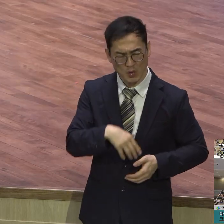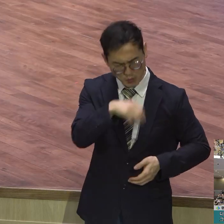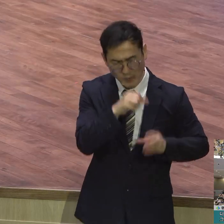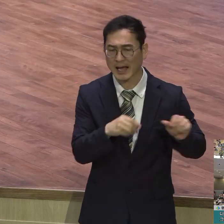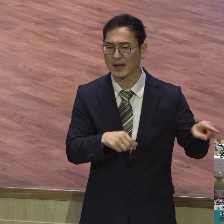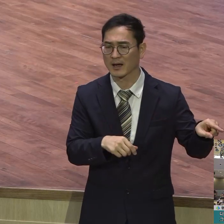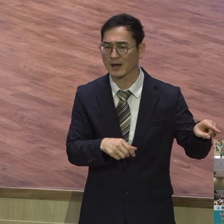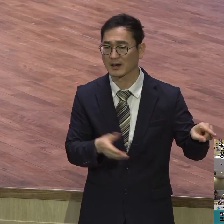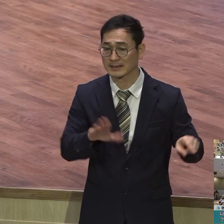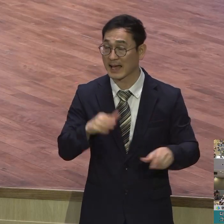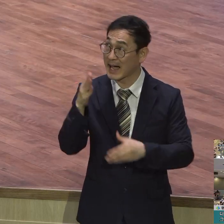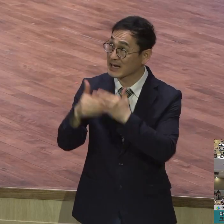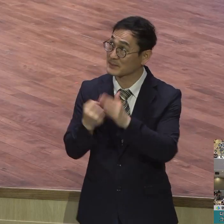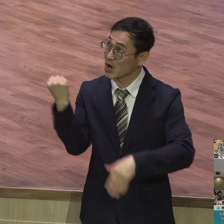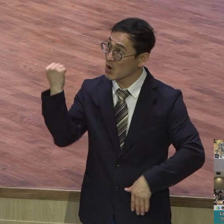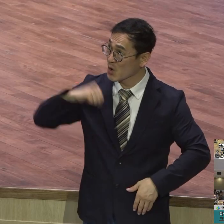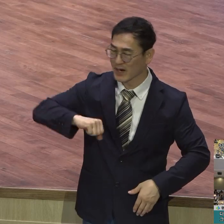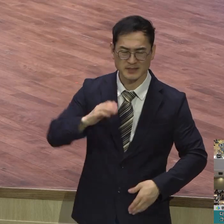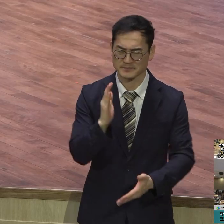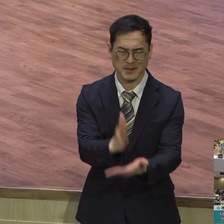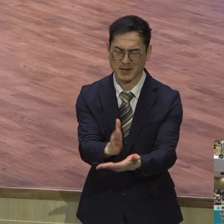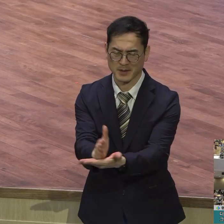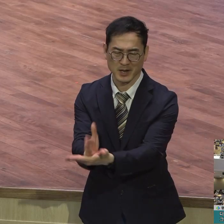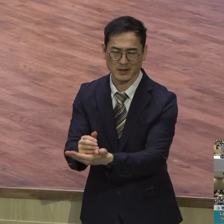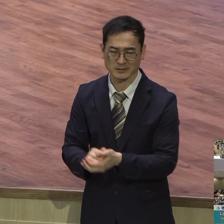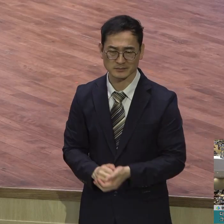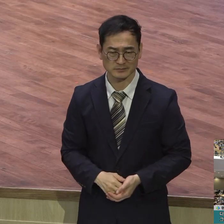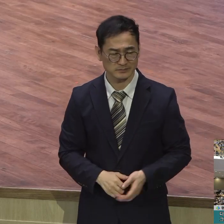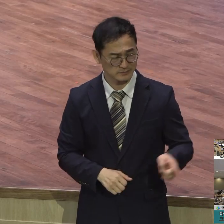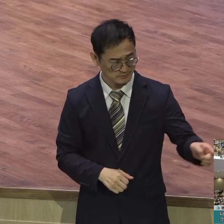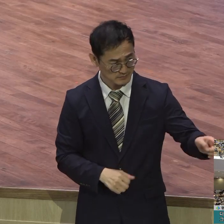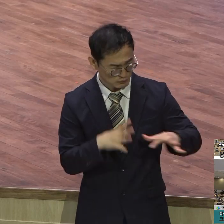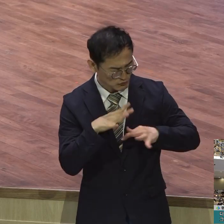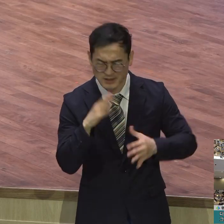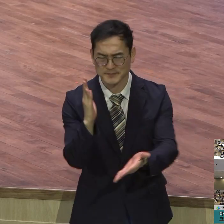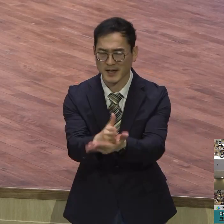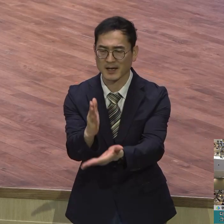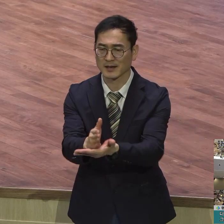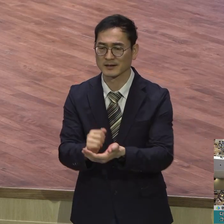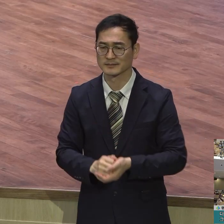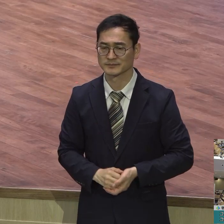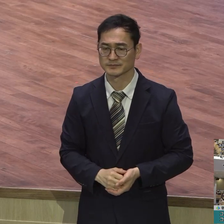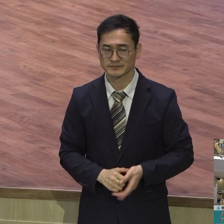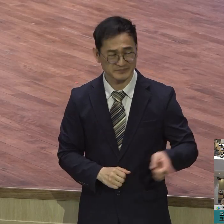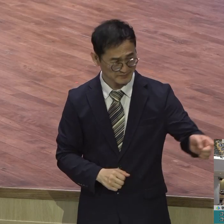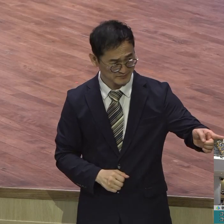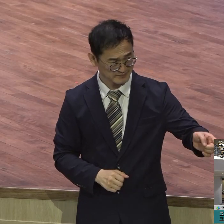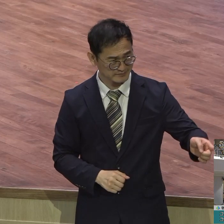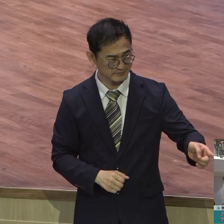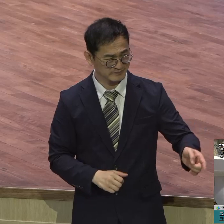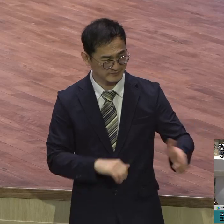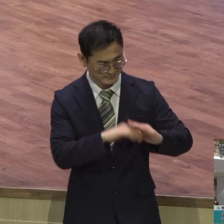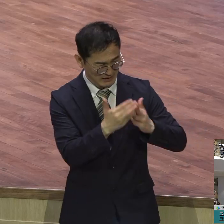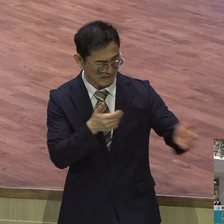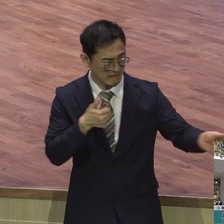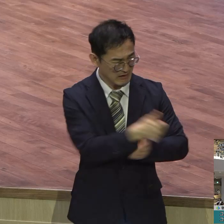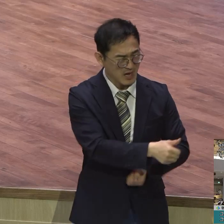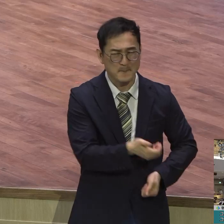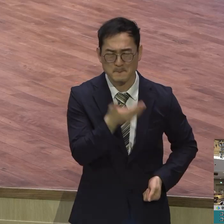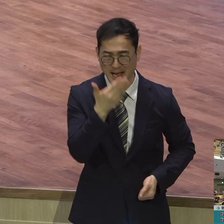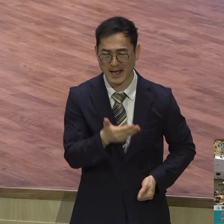여호를 거역하지는 말라 또 그 땅 백성을 두려워하지 말라 그들은 우리의 먹이라 그들의 보호자는